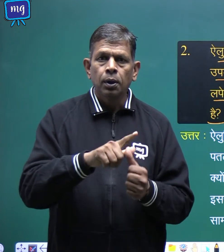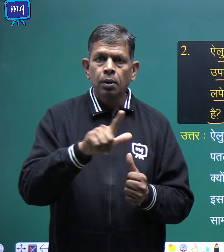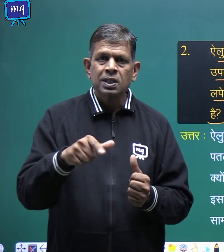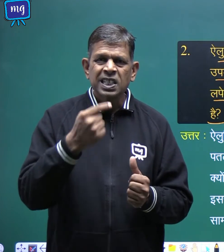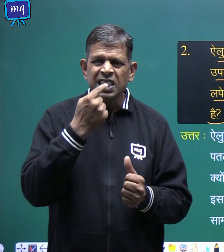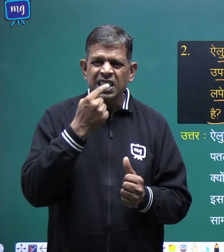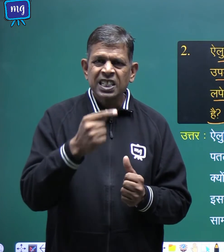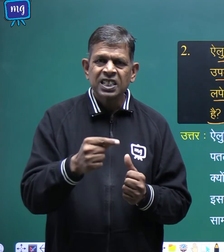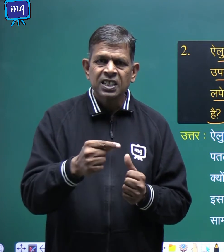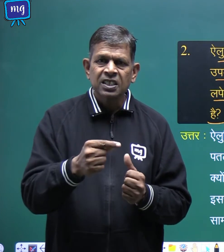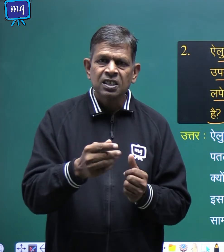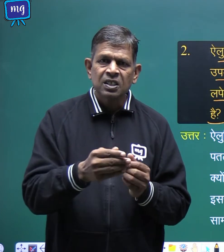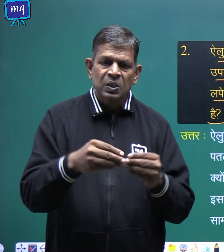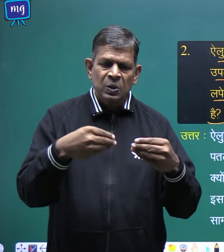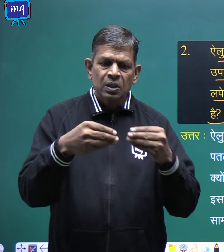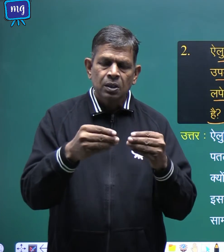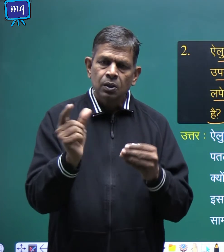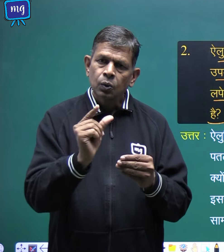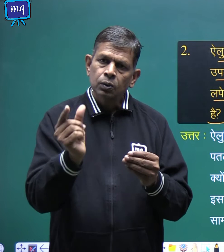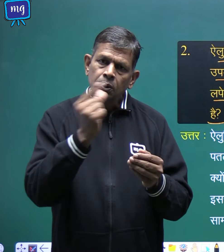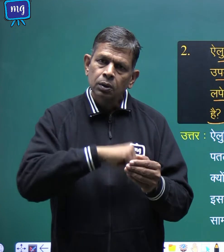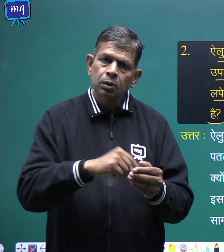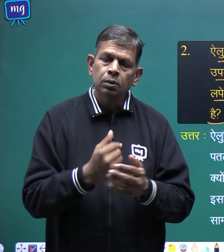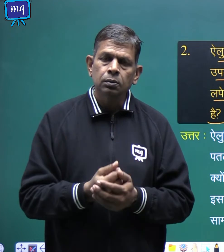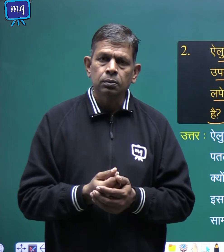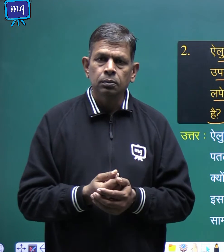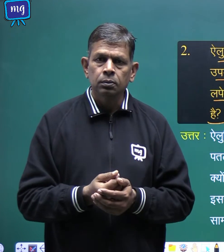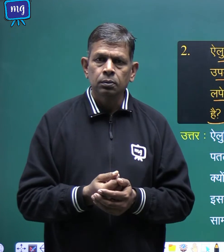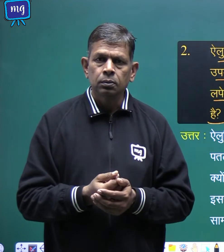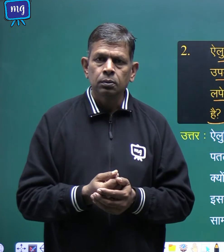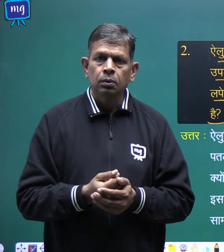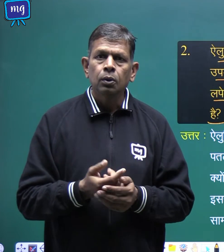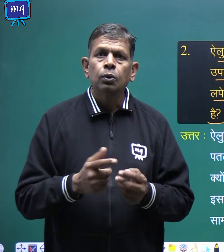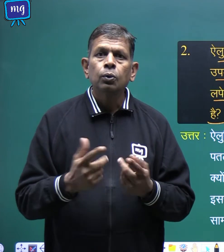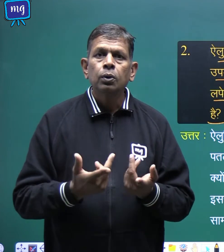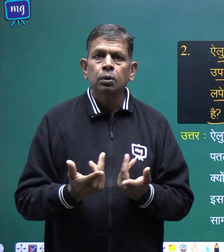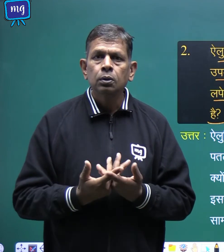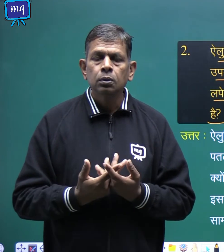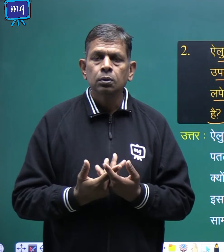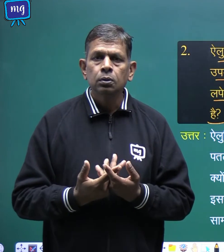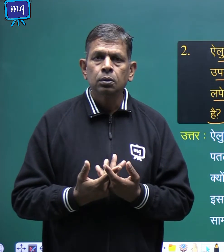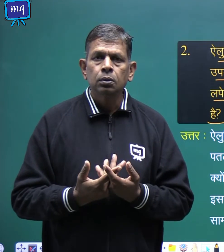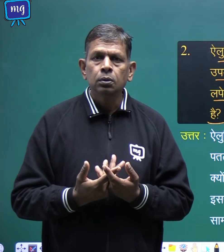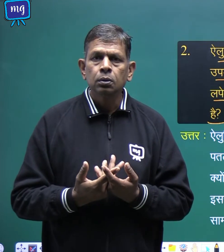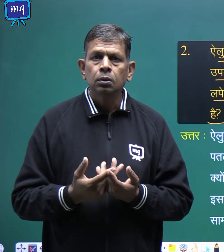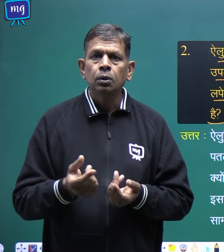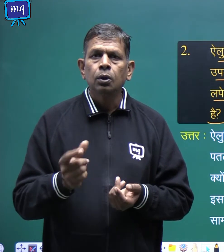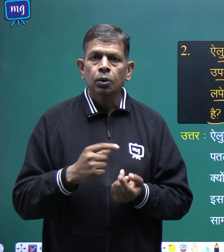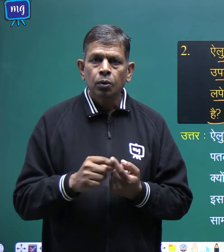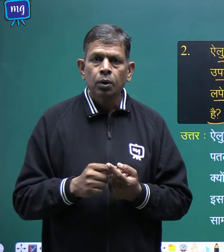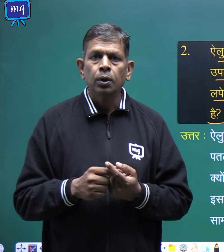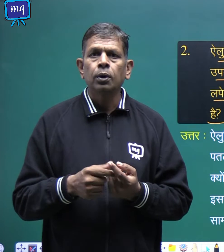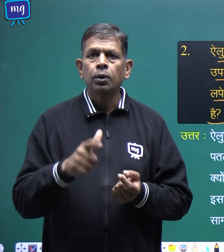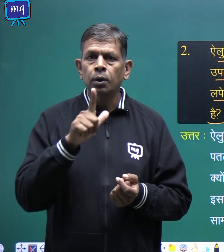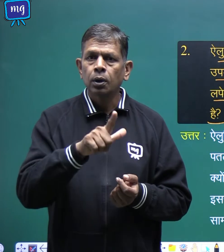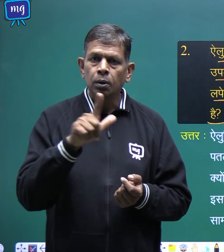की पन्नी का उपयोग किया जाता है। क्यों किया जाता है? क्योंकि एल्युमिनियम